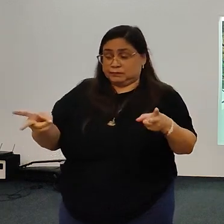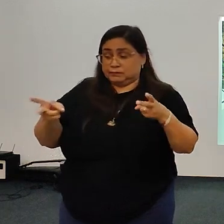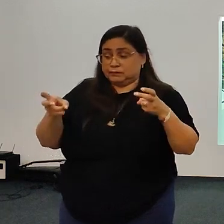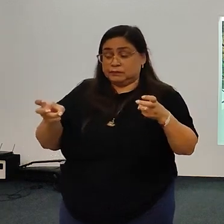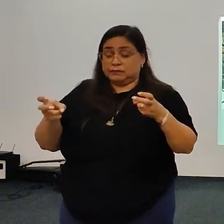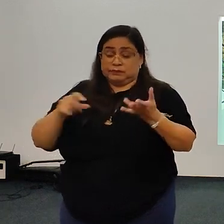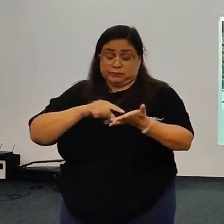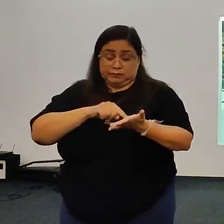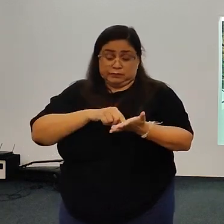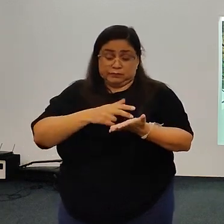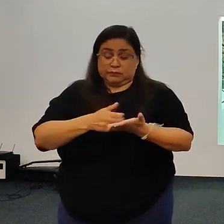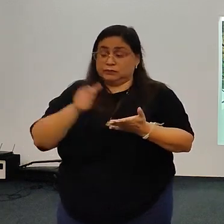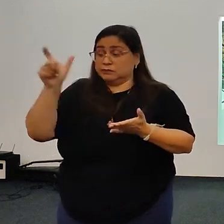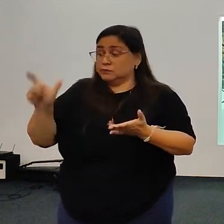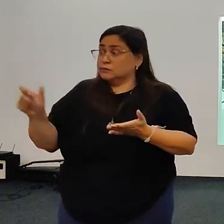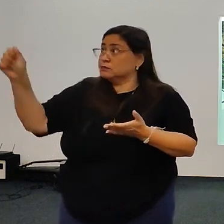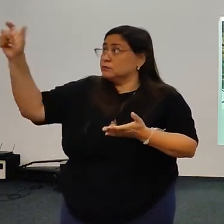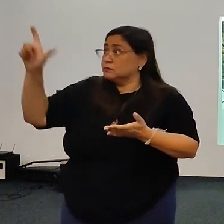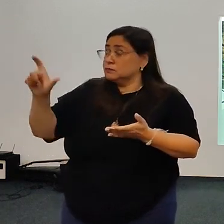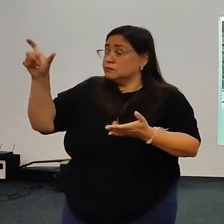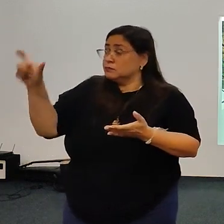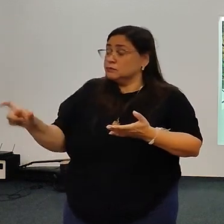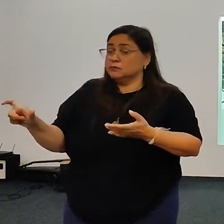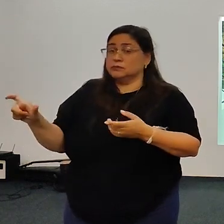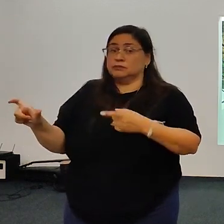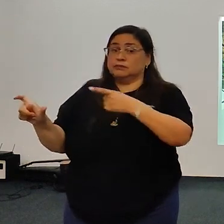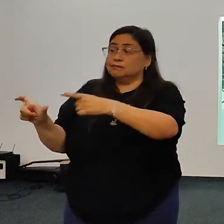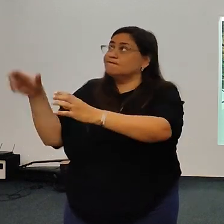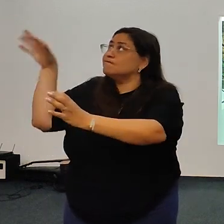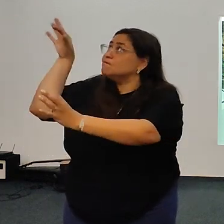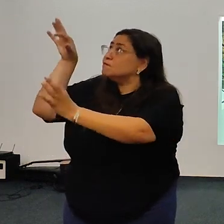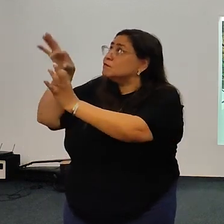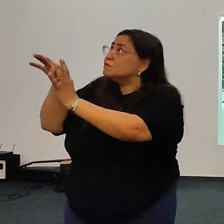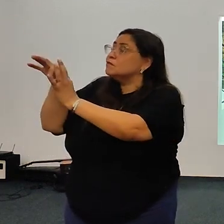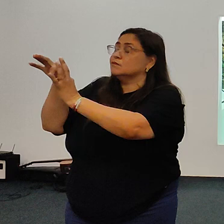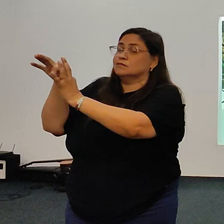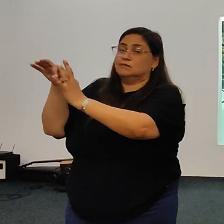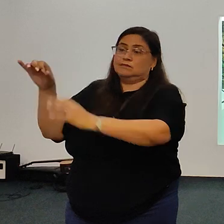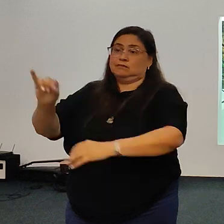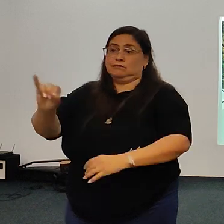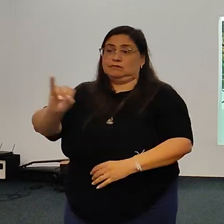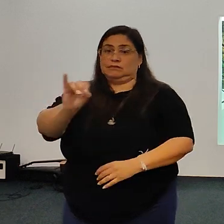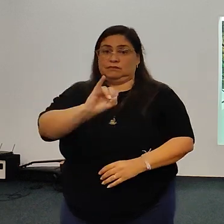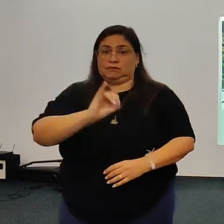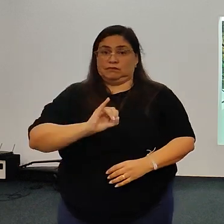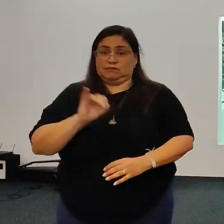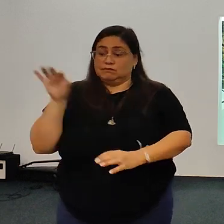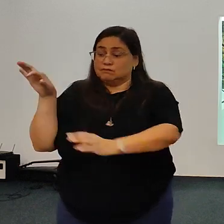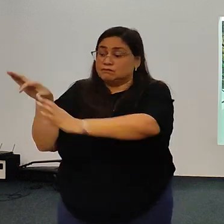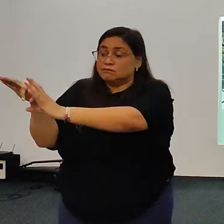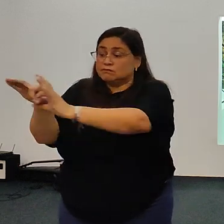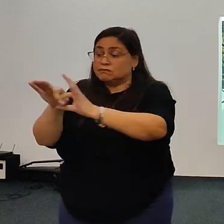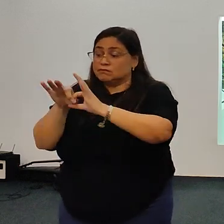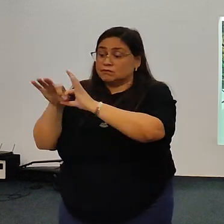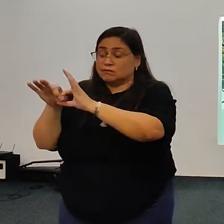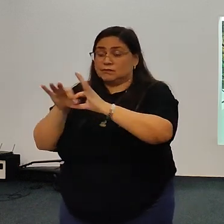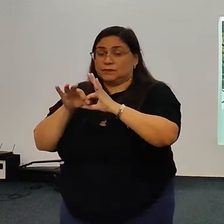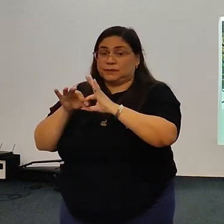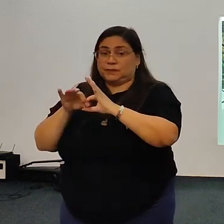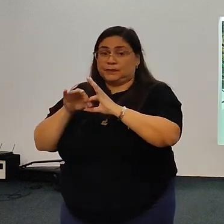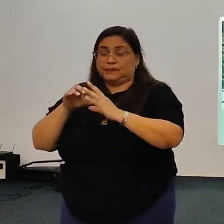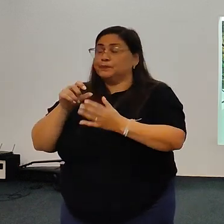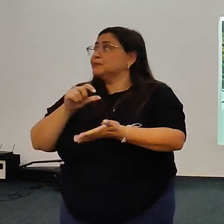perceber no texto de quem vive na luz, a primeira delas é comunhão com os irmãos. Vocês repararam? Ele